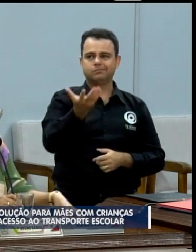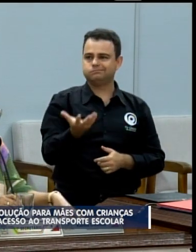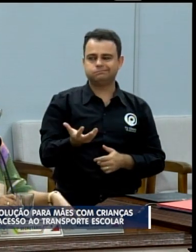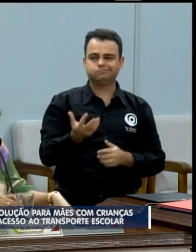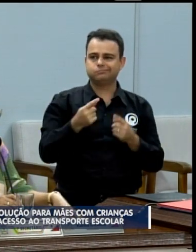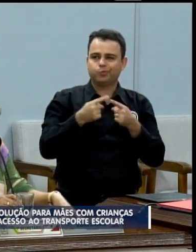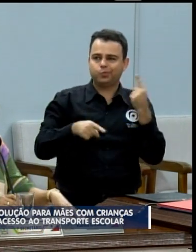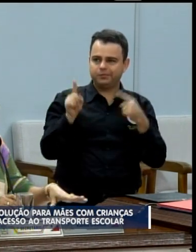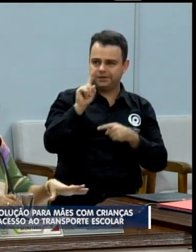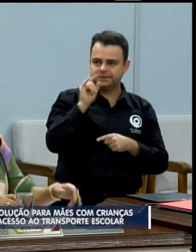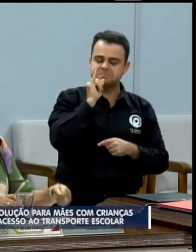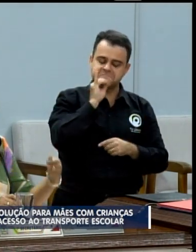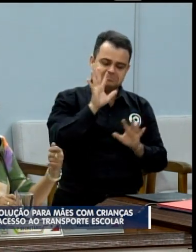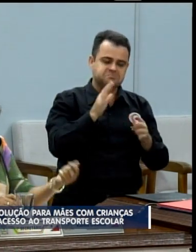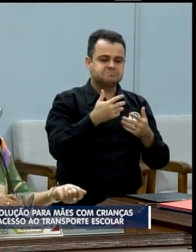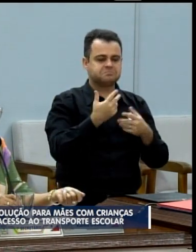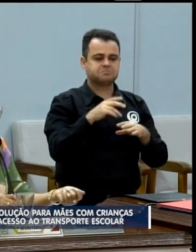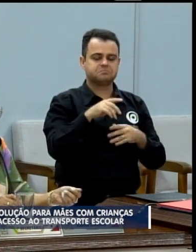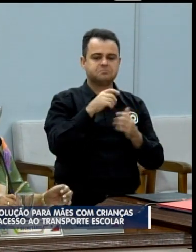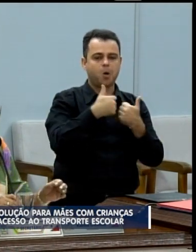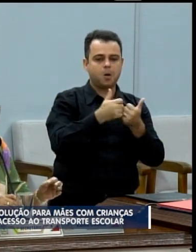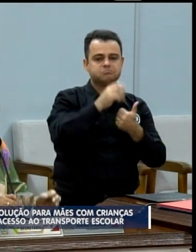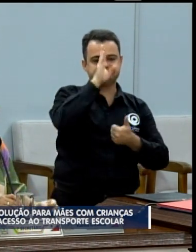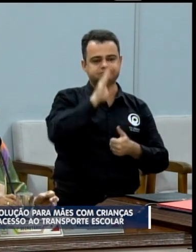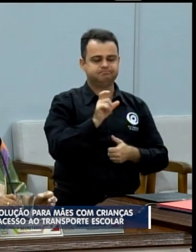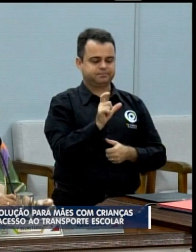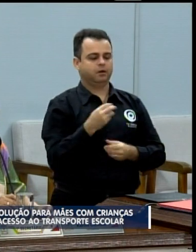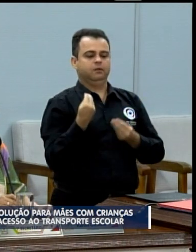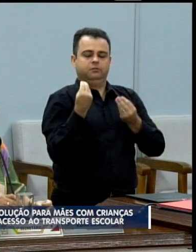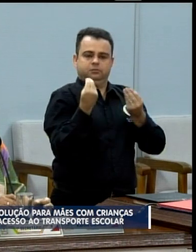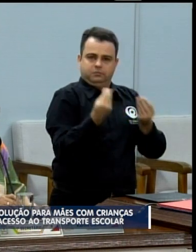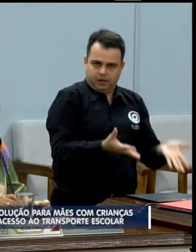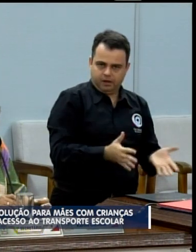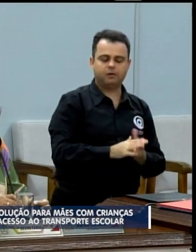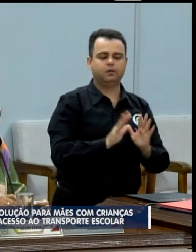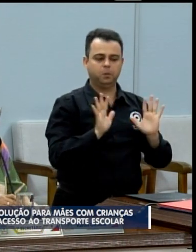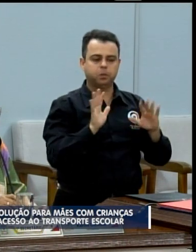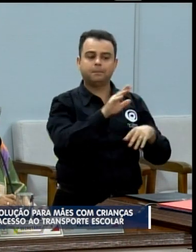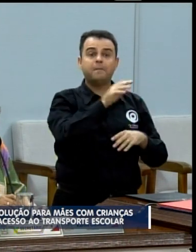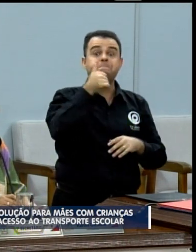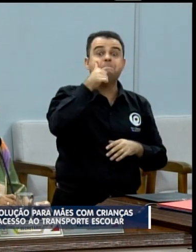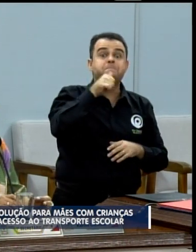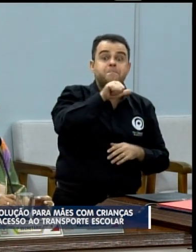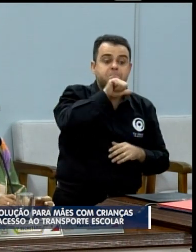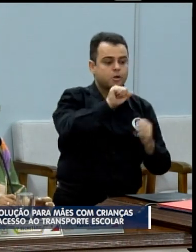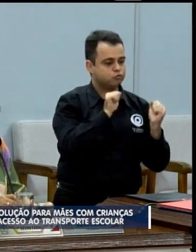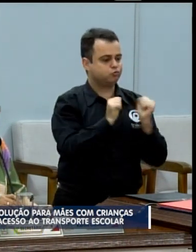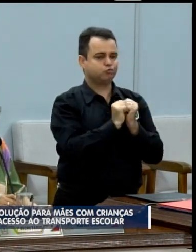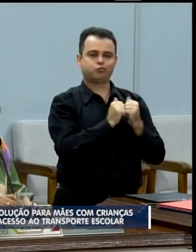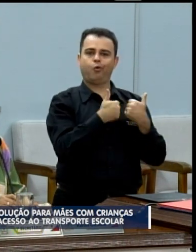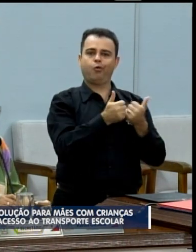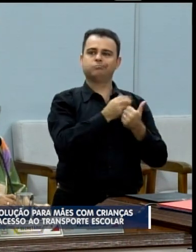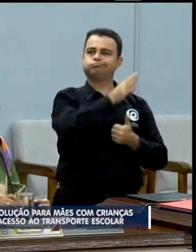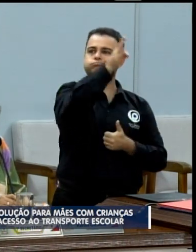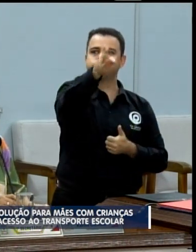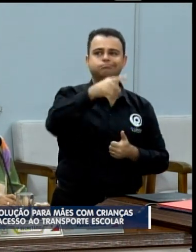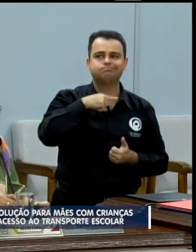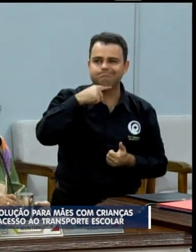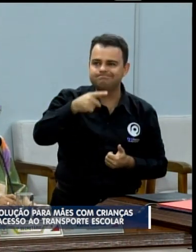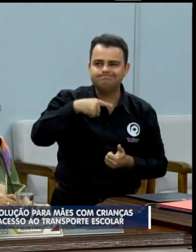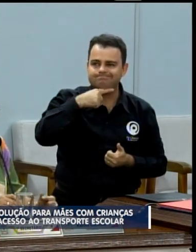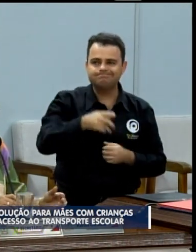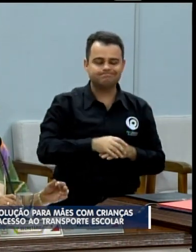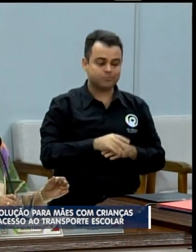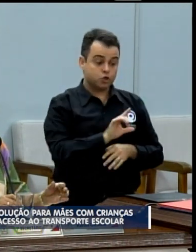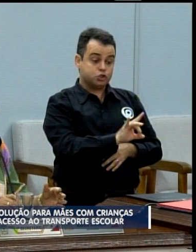criança matriculada e vai até a escola, mas não são todas as mães que estão tendo essa condição. E as crianças não têm condição de